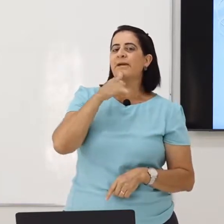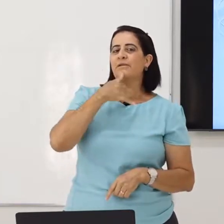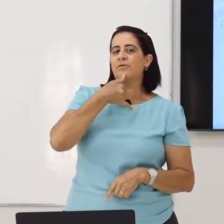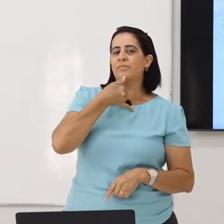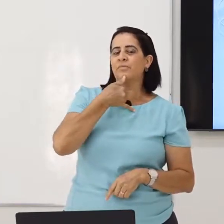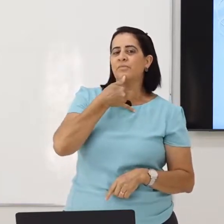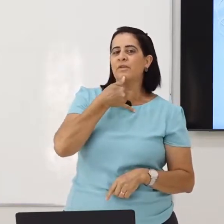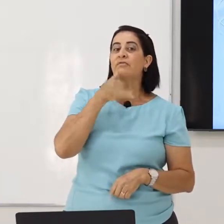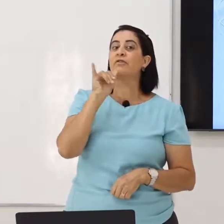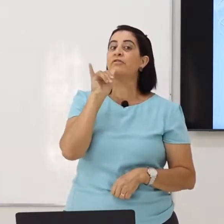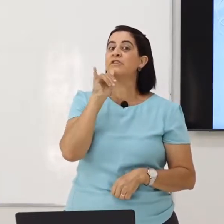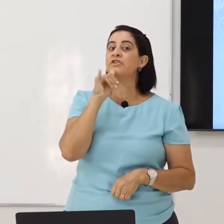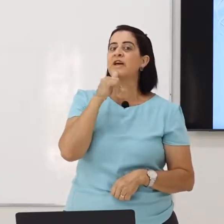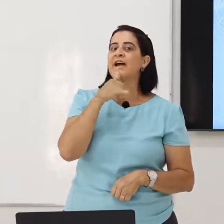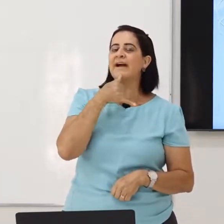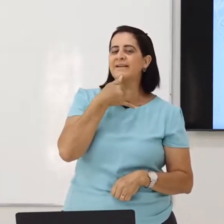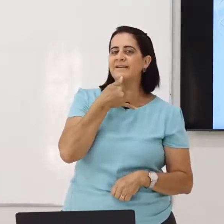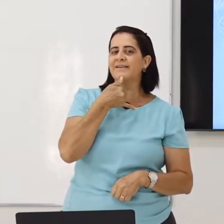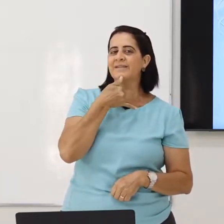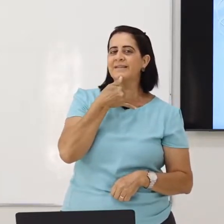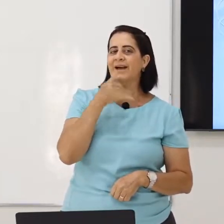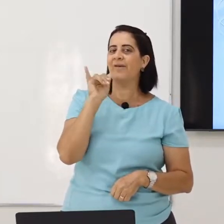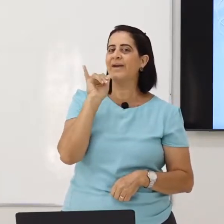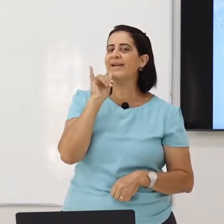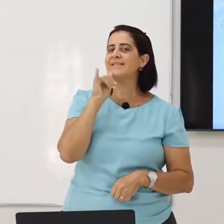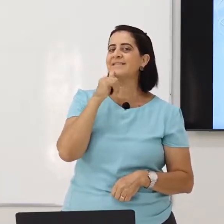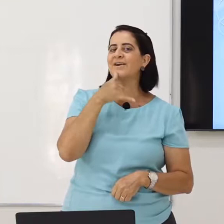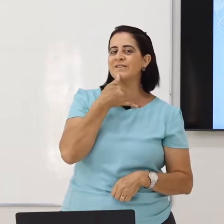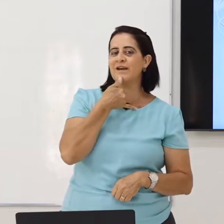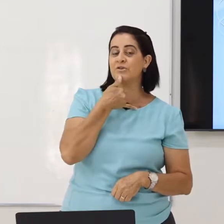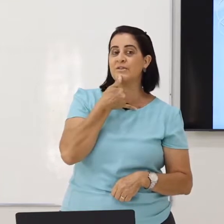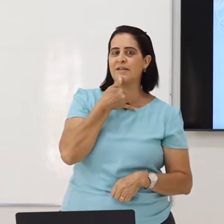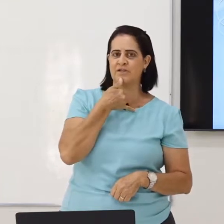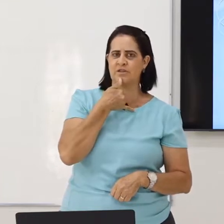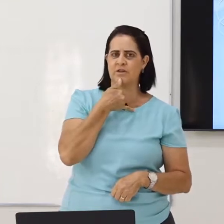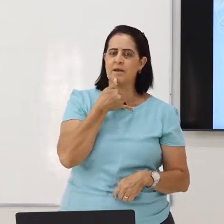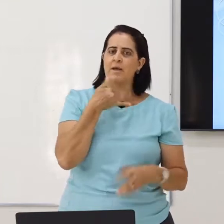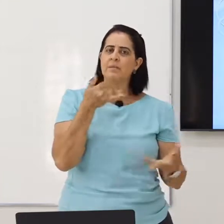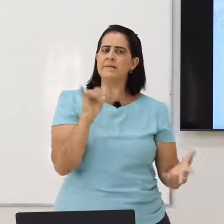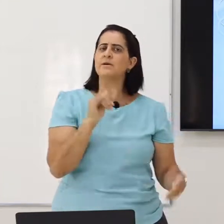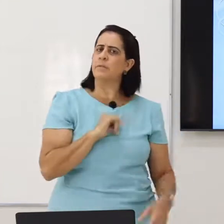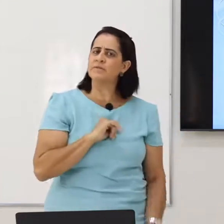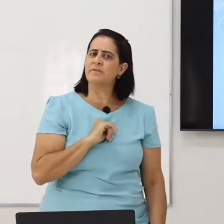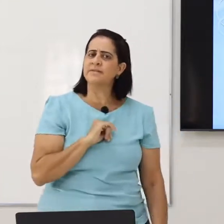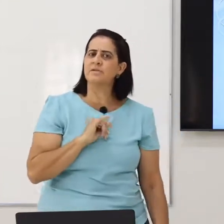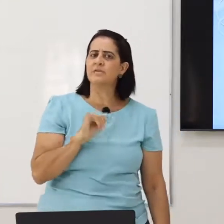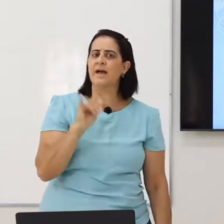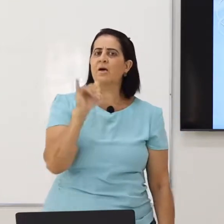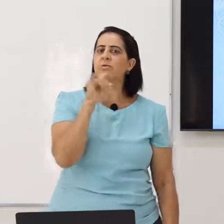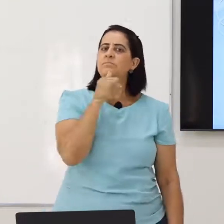movimento. Eu vou fechar o sinal. Esse é o sinal de triste. Mas eu posso fazer o sinal?